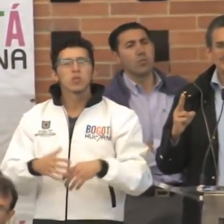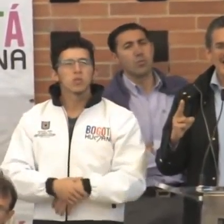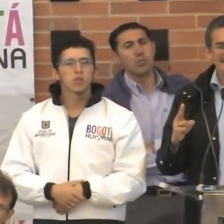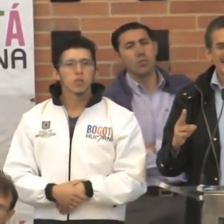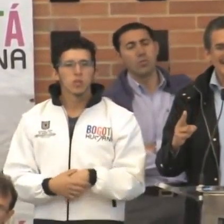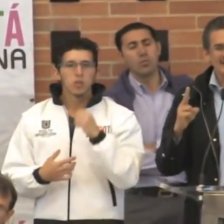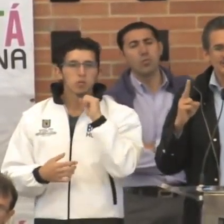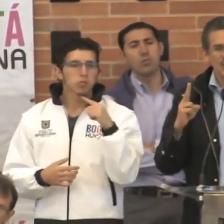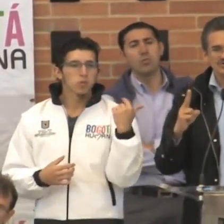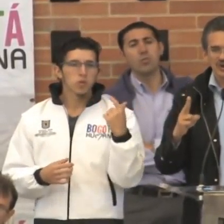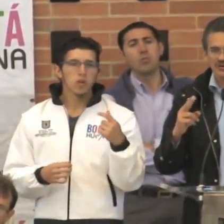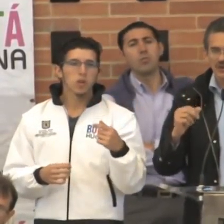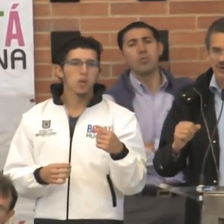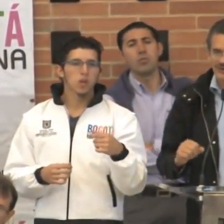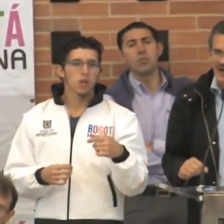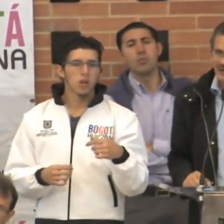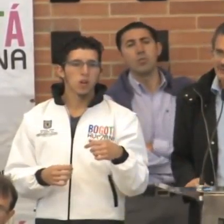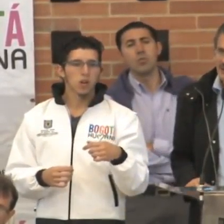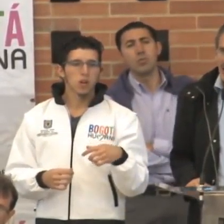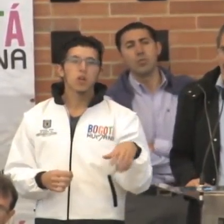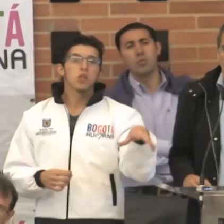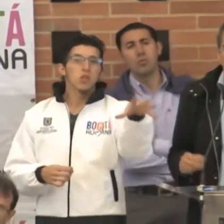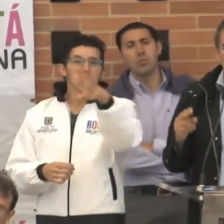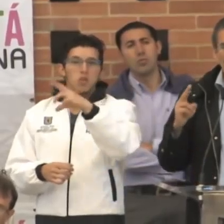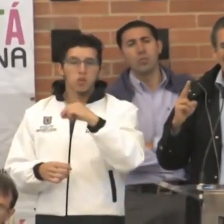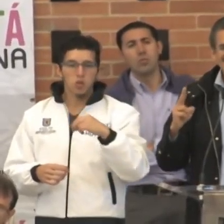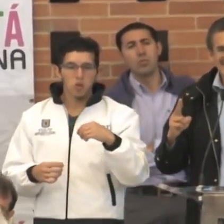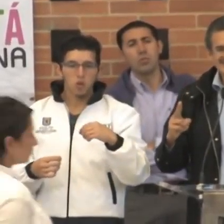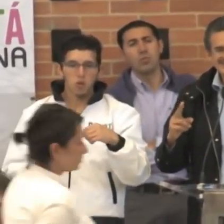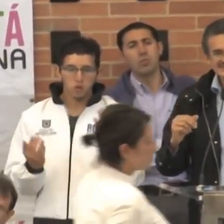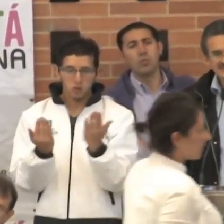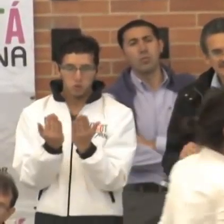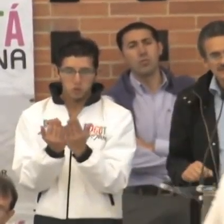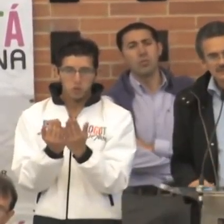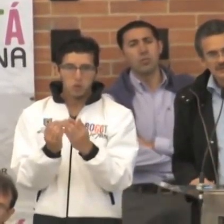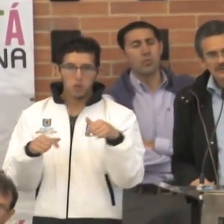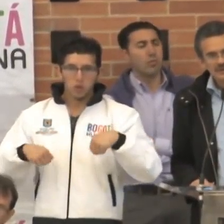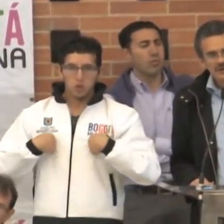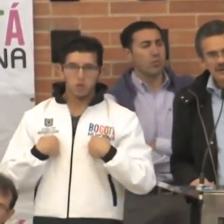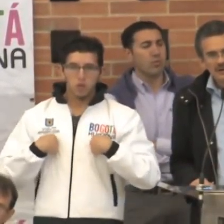Se van a montar en todos los colegios de Bogotá orquestas